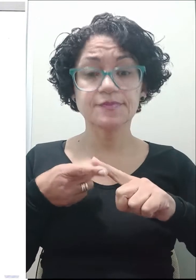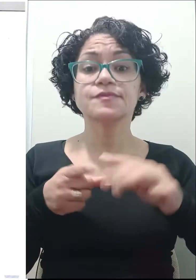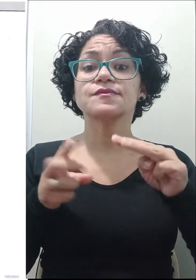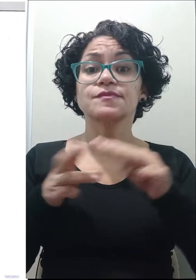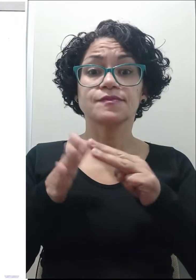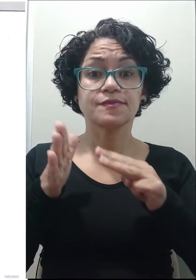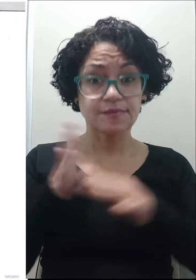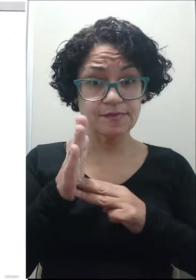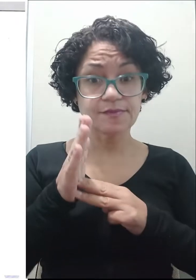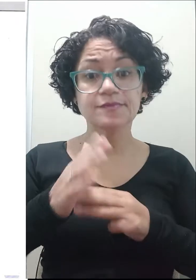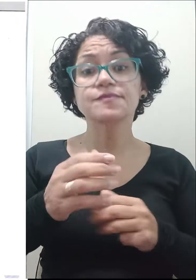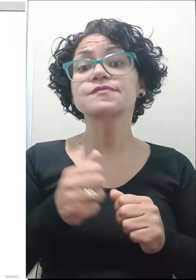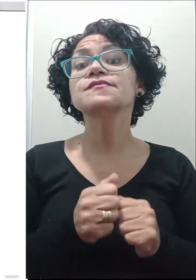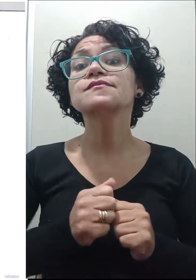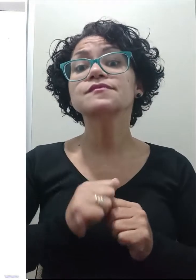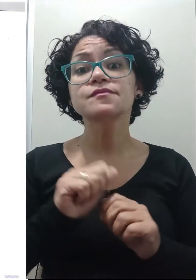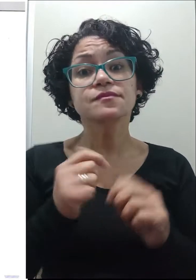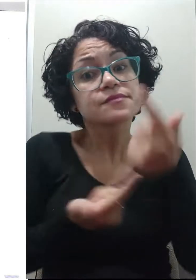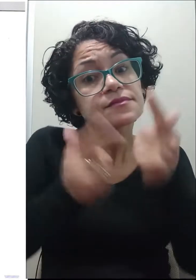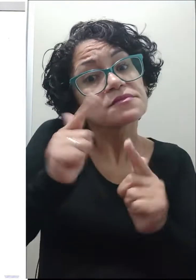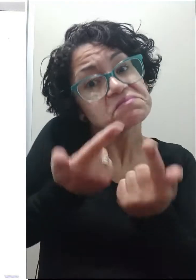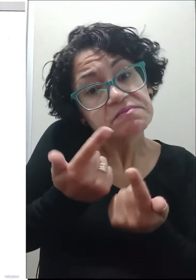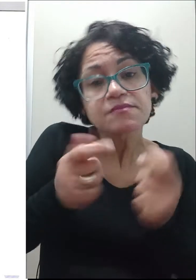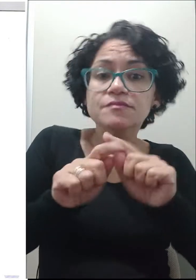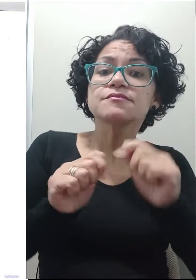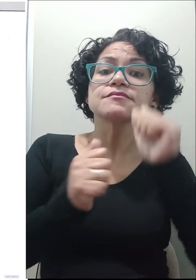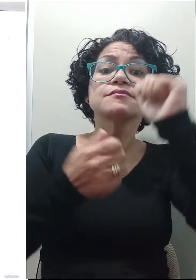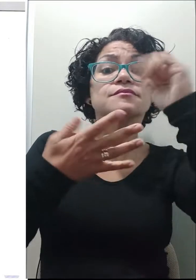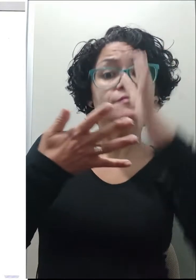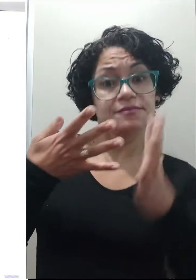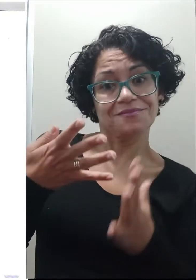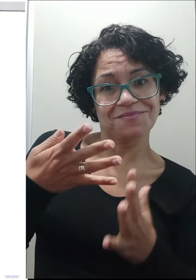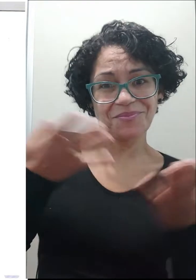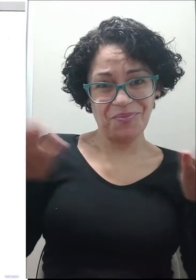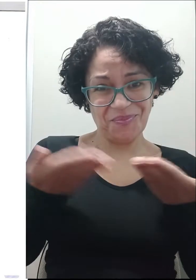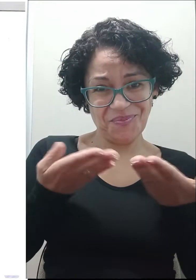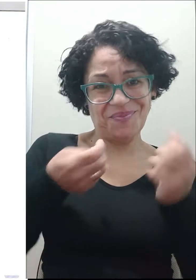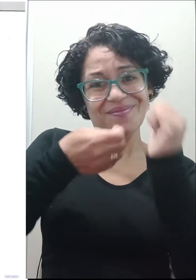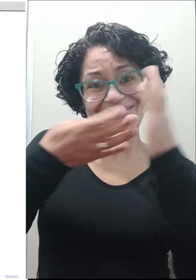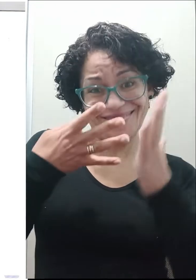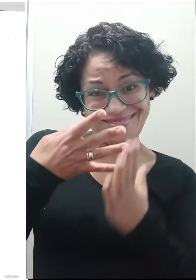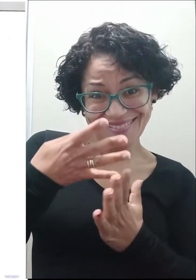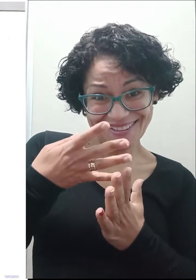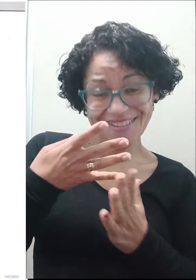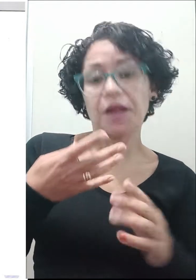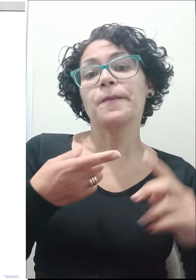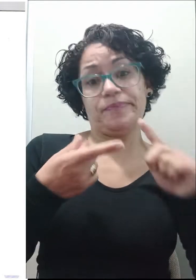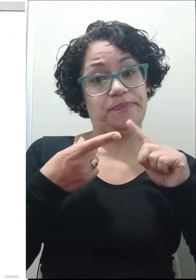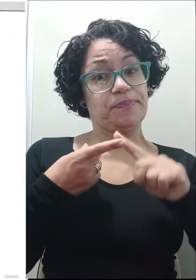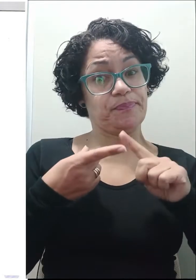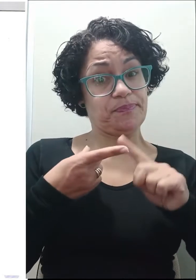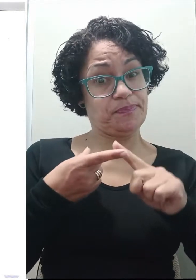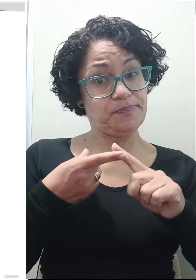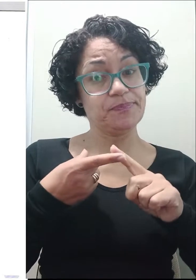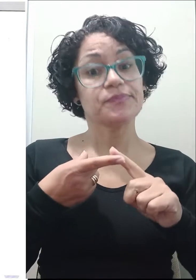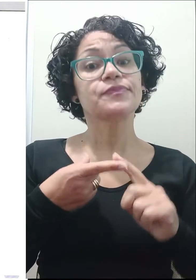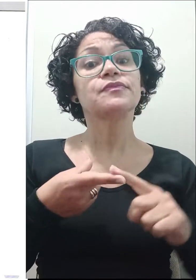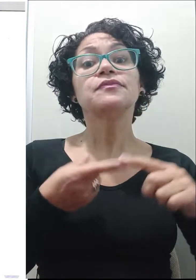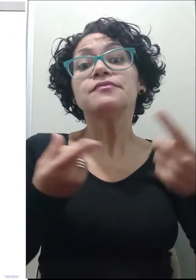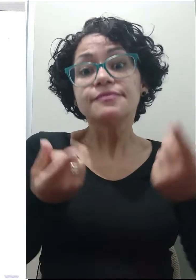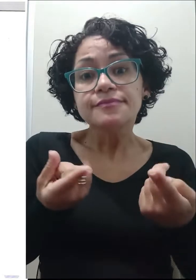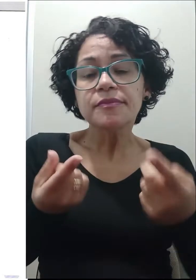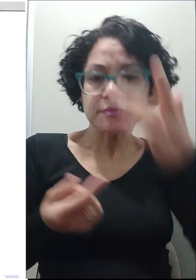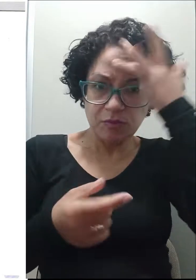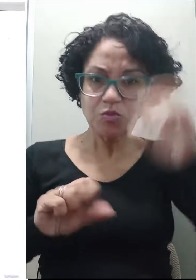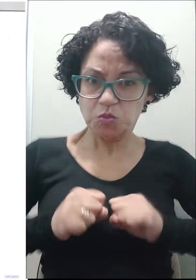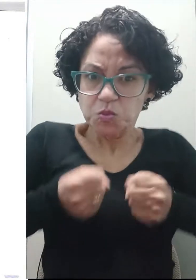o método do gestualismo, hoje denominado como a língua de sinais.